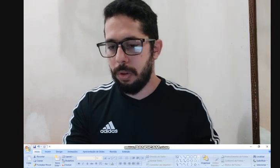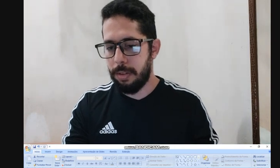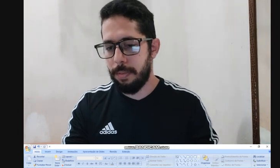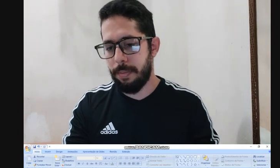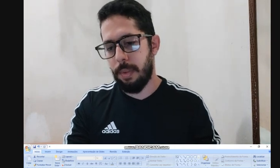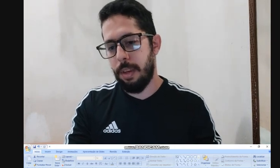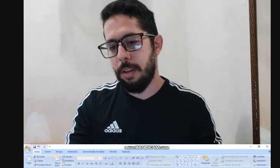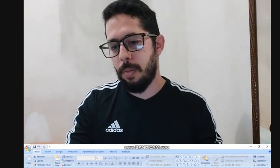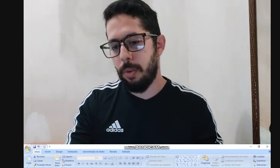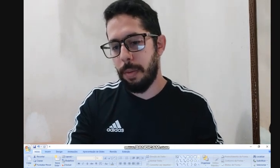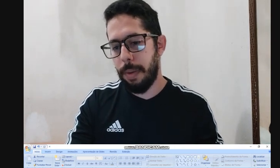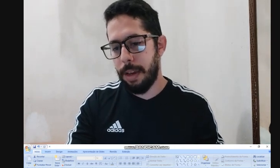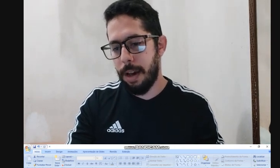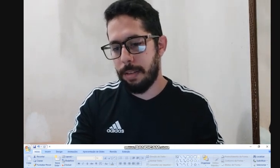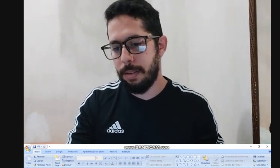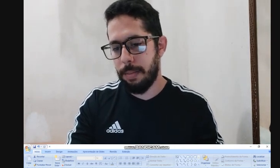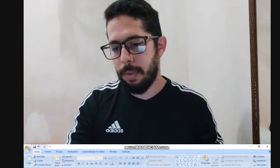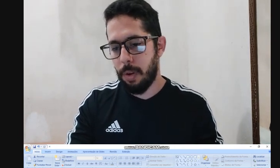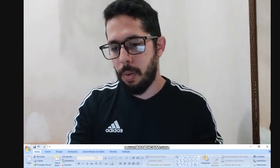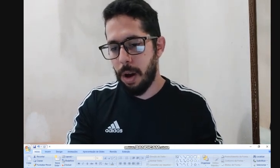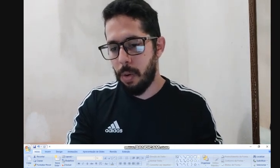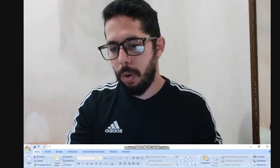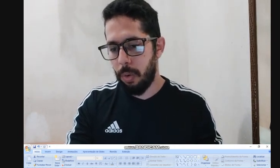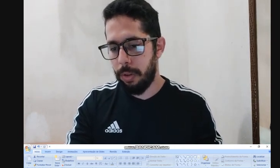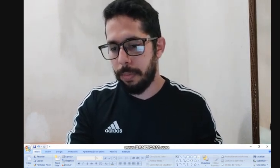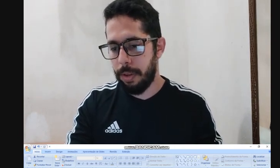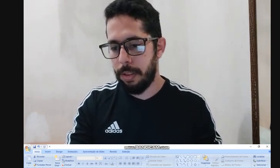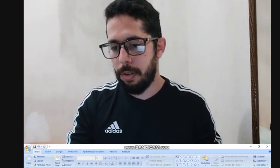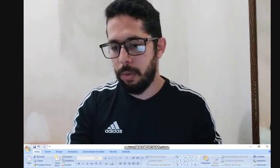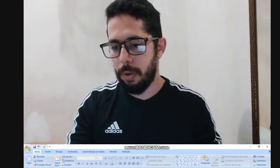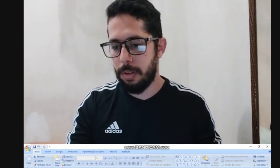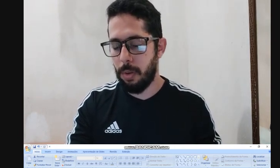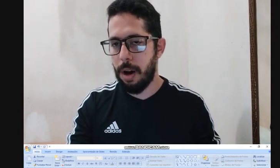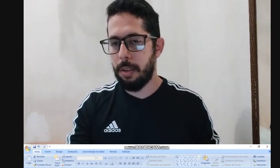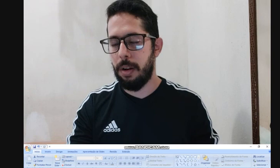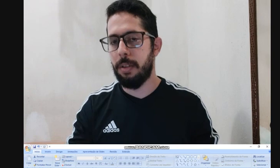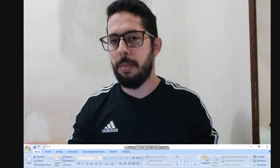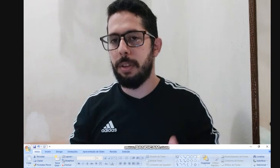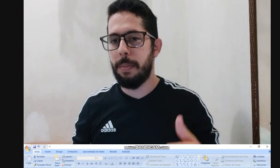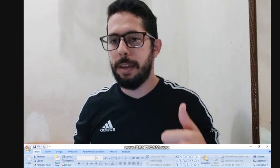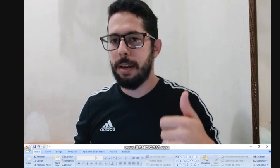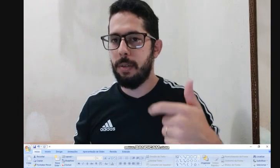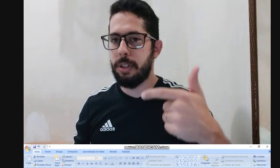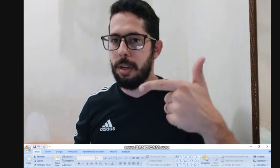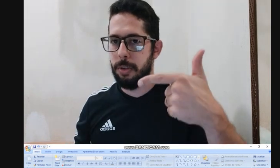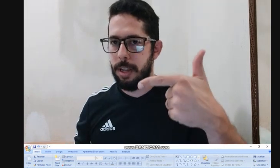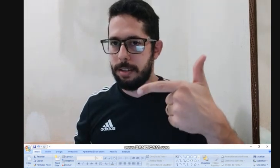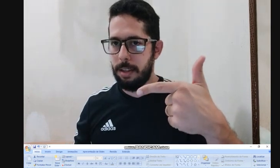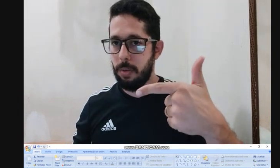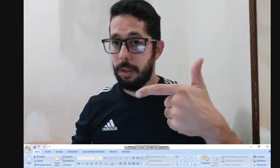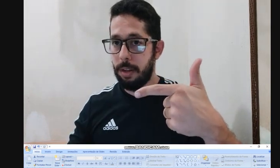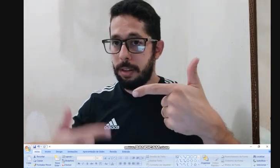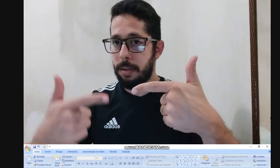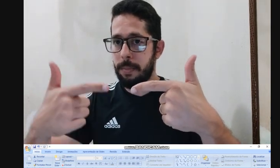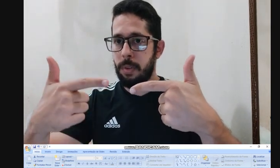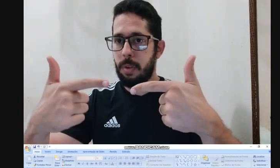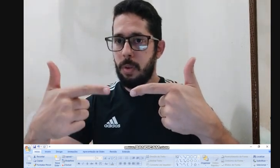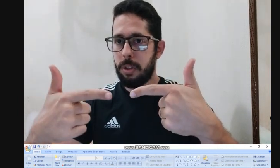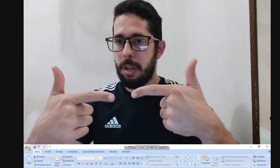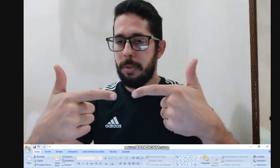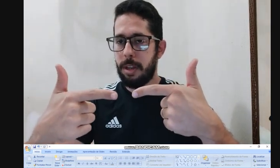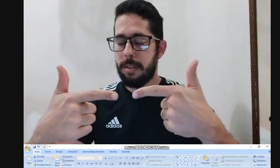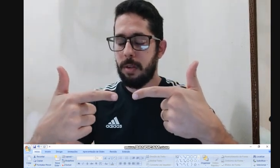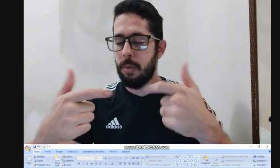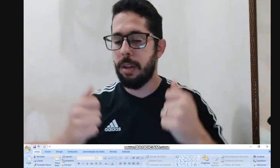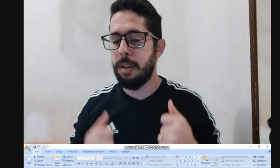e o 2, e eu multiplicasse com a coluna, que tem o 2 e o 4, olha, eu estou multiplicando os termos da segunda linha com